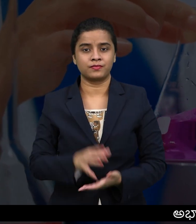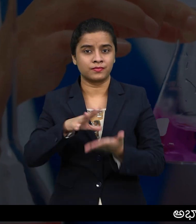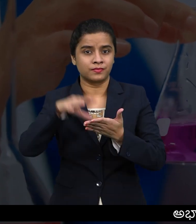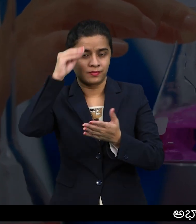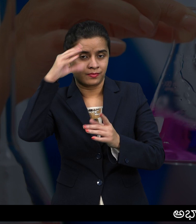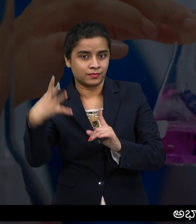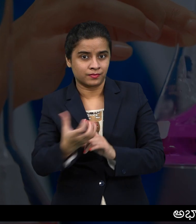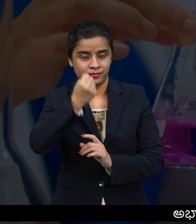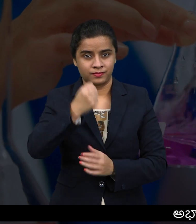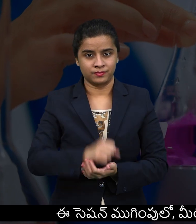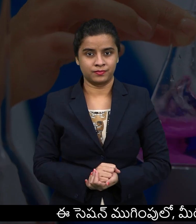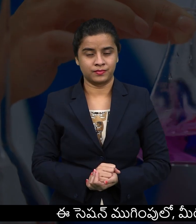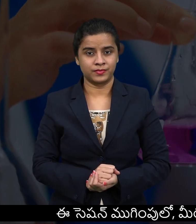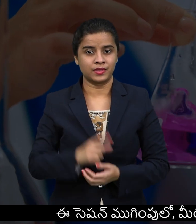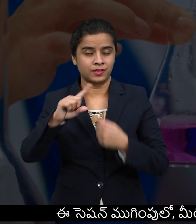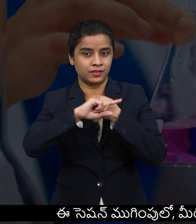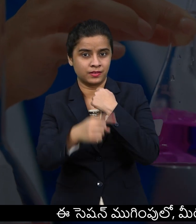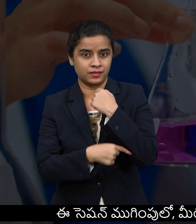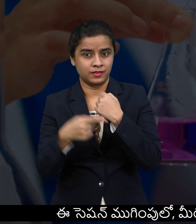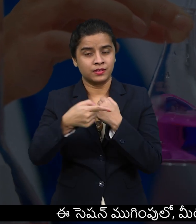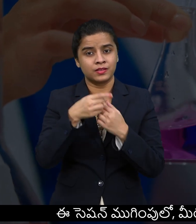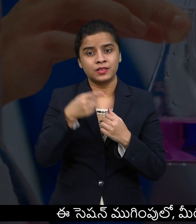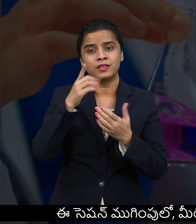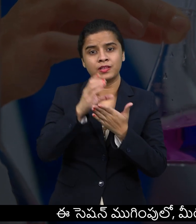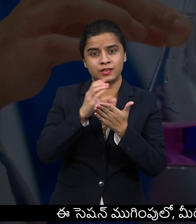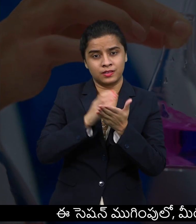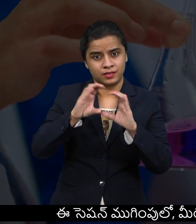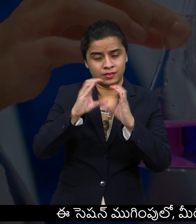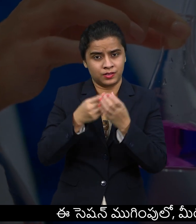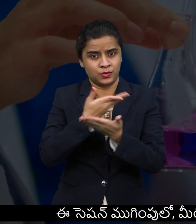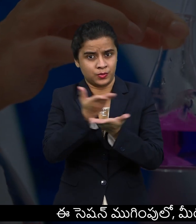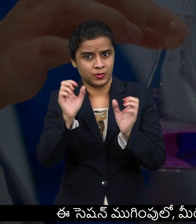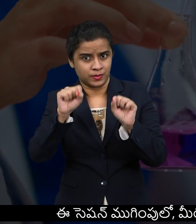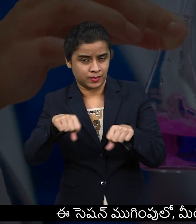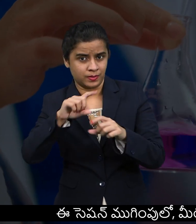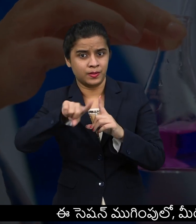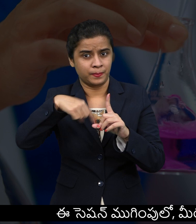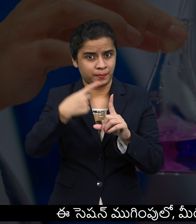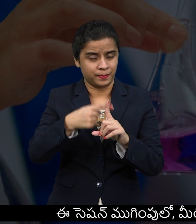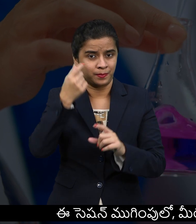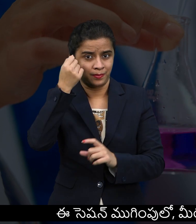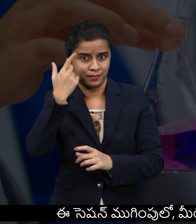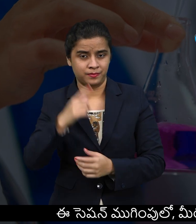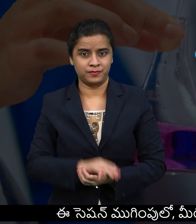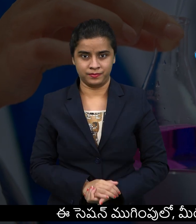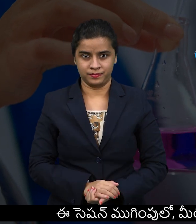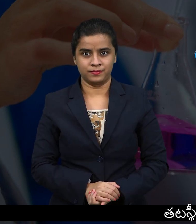అభ్యాస ఫలితాలు. ఈ సెషన్ ముగింపులో మీరు దీనిని గురించి అర్థం చేసుకోగలరు.